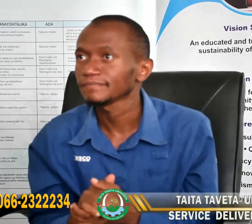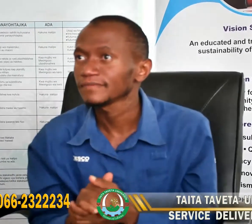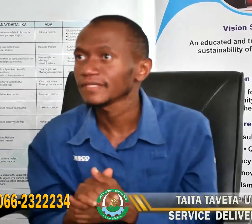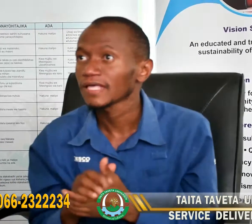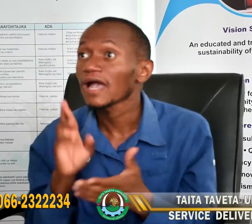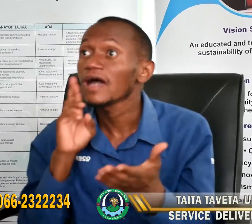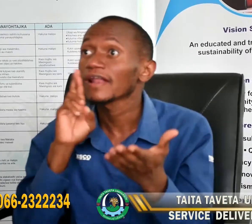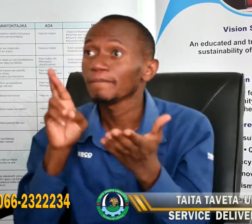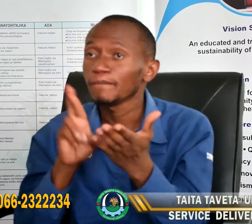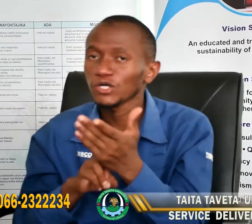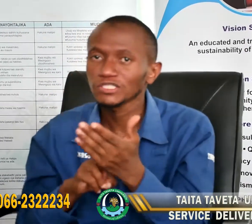zabuni kufunguliwa.